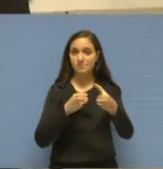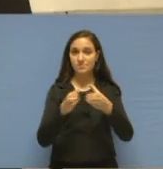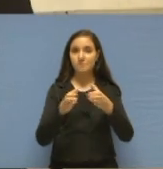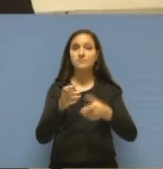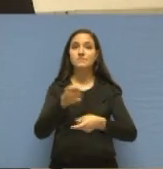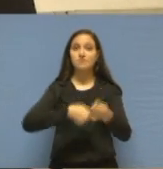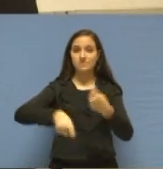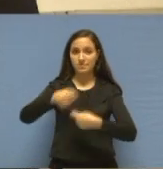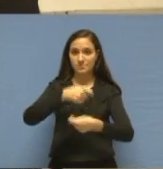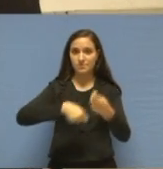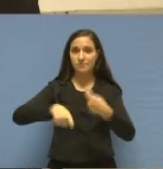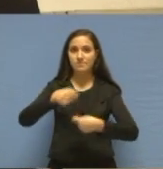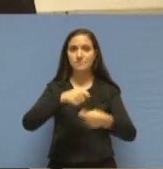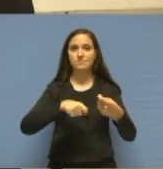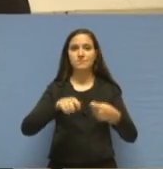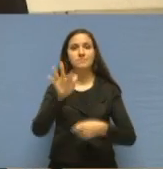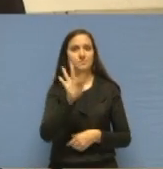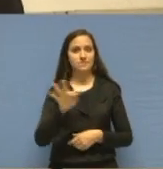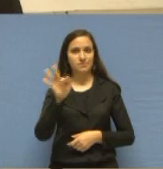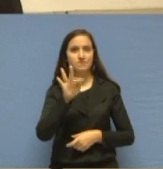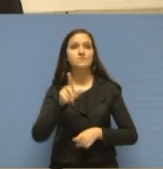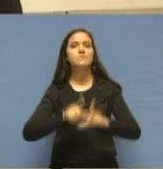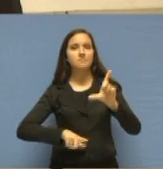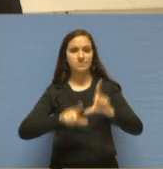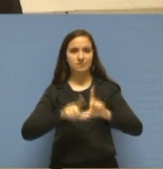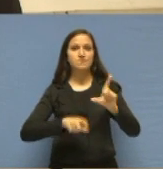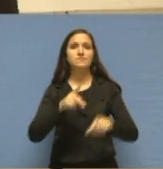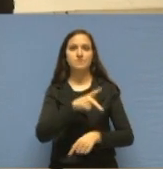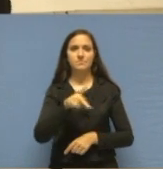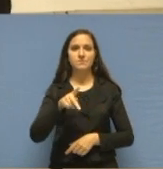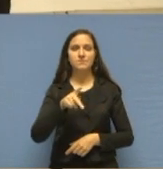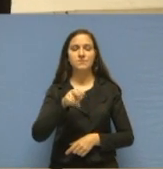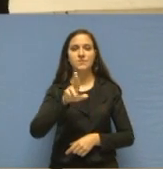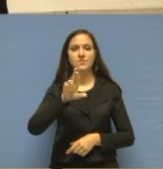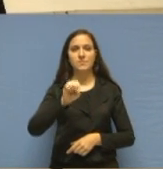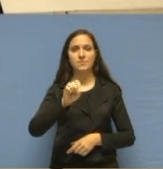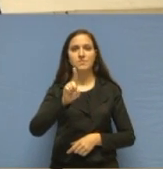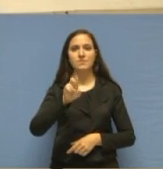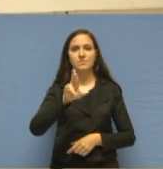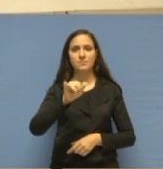Coordenador Administrativo da Faculdade de Letras, Rodrigo Damásio Lima.